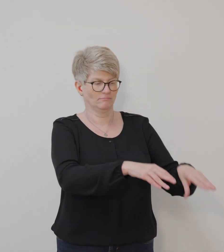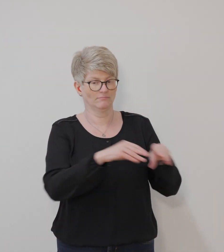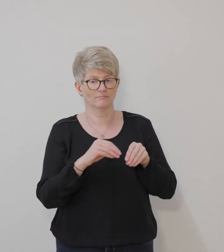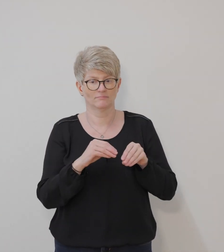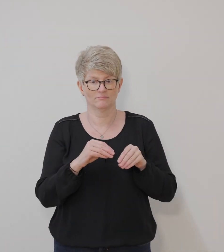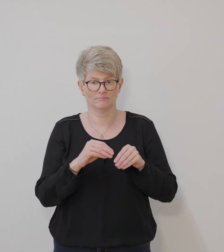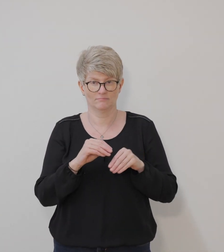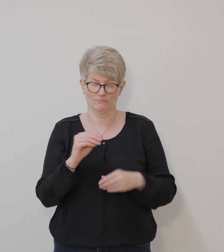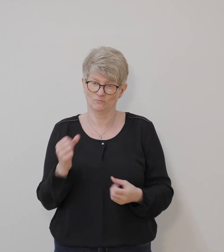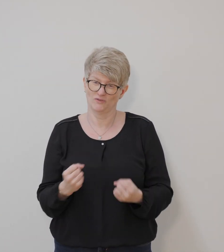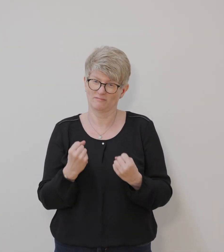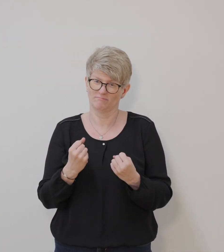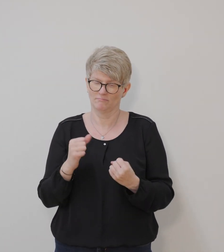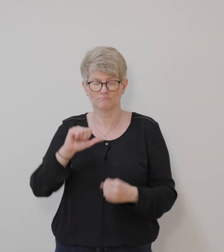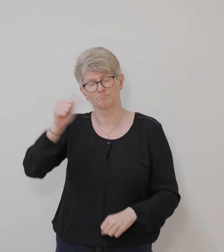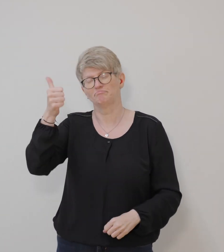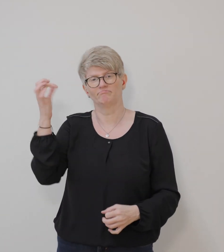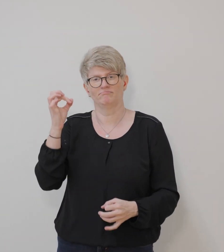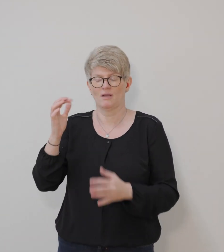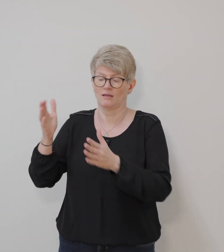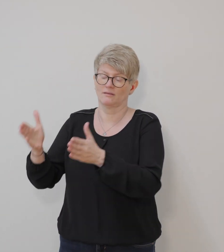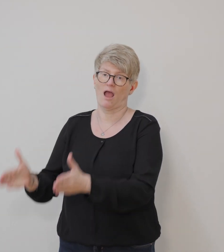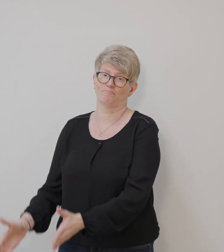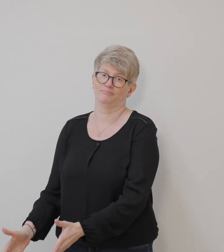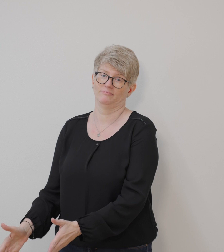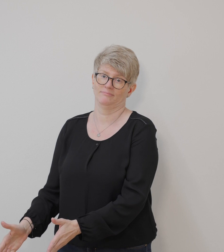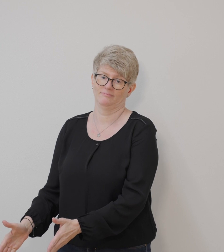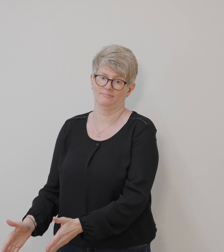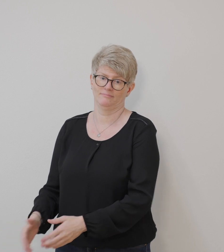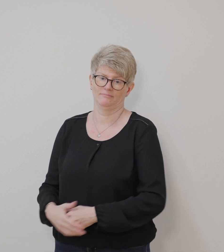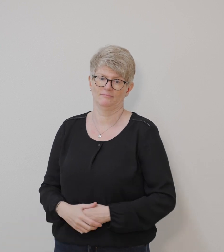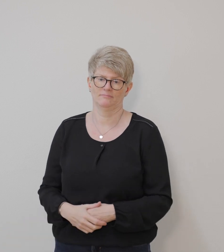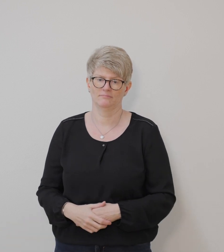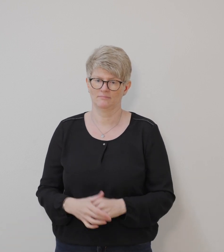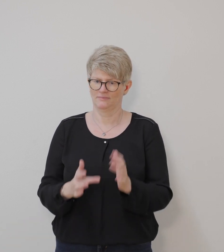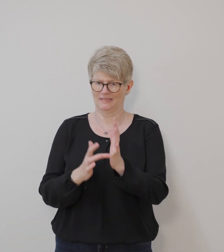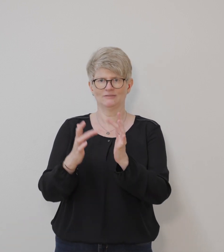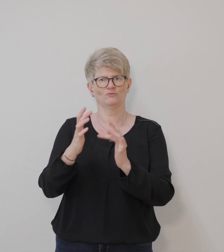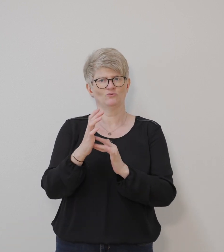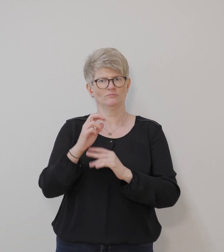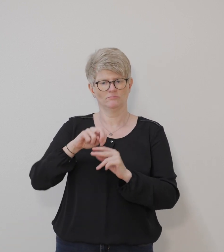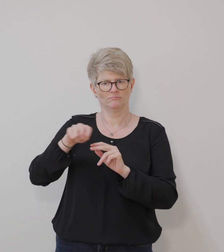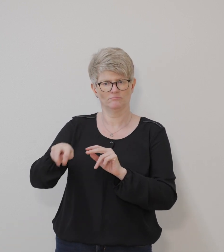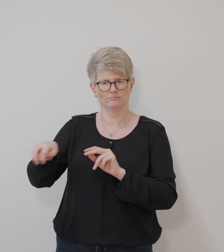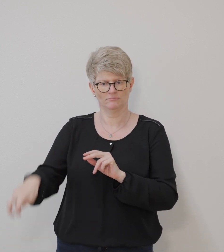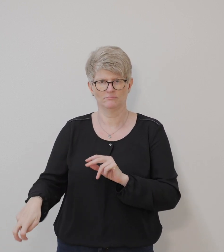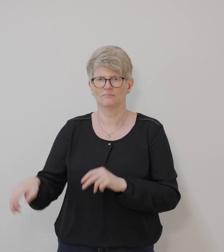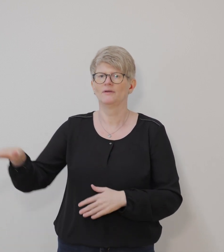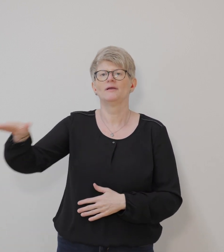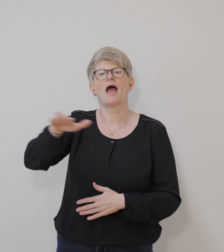Abschied nehmen fällt schwer, erst recht an einem Grab. Christus ist hinabgestiegen in das Reich des